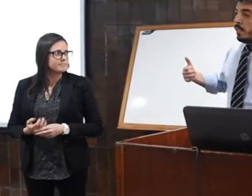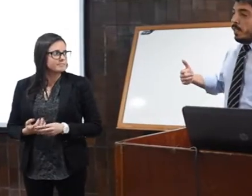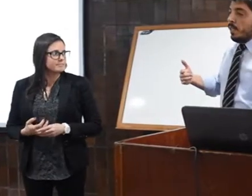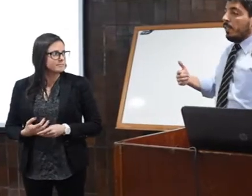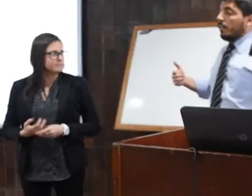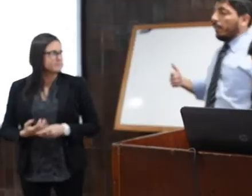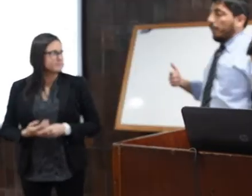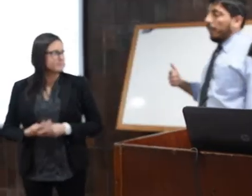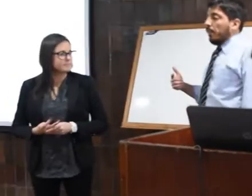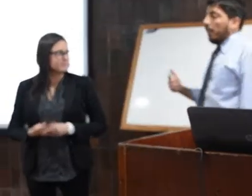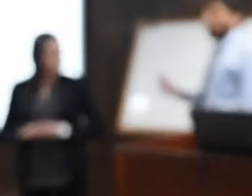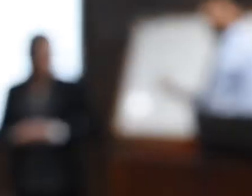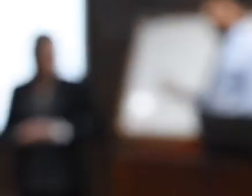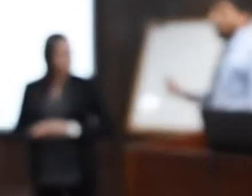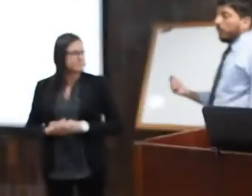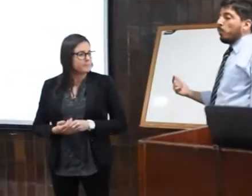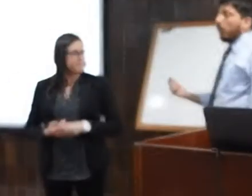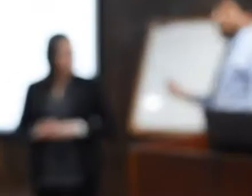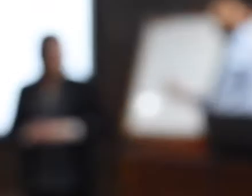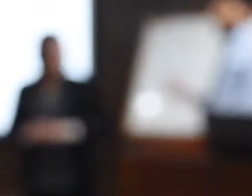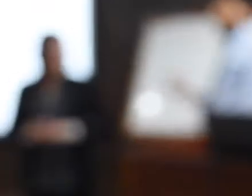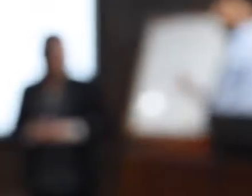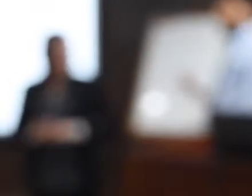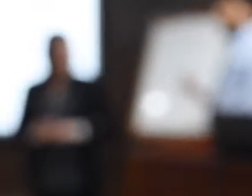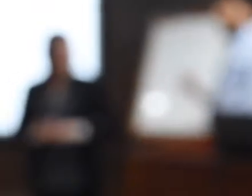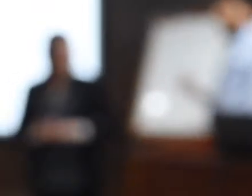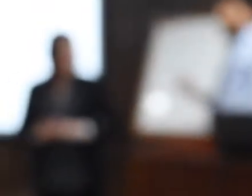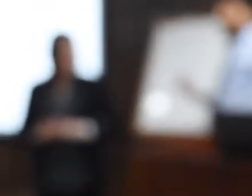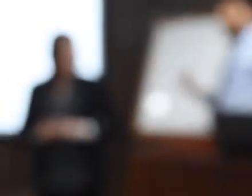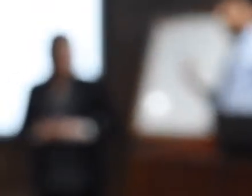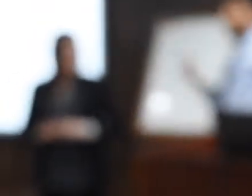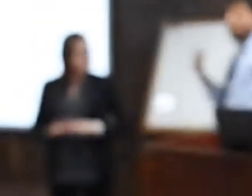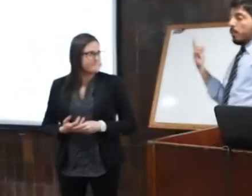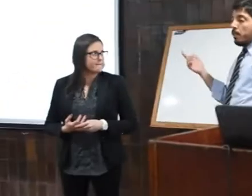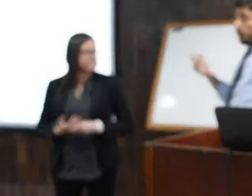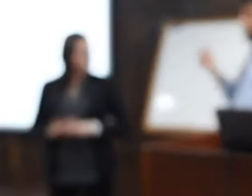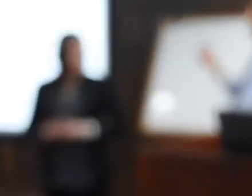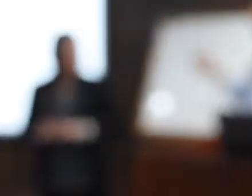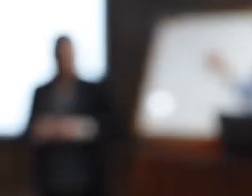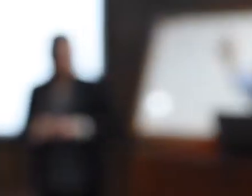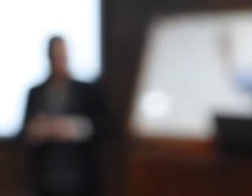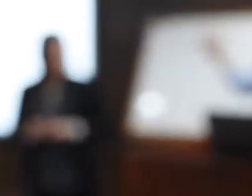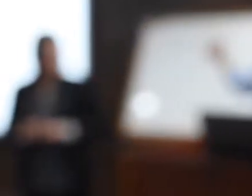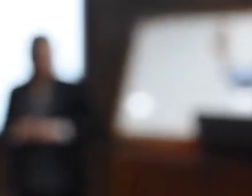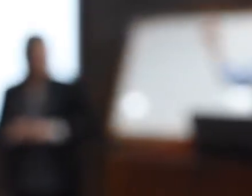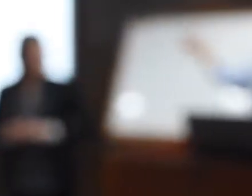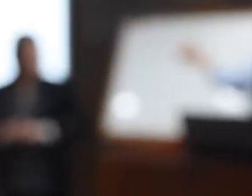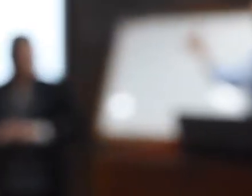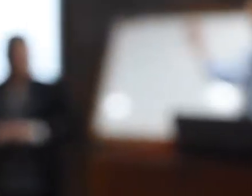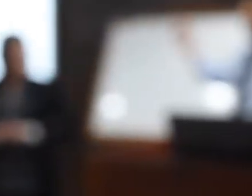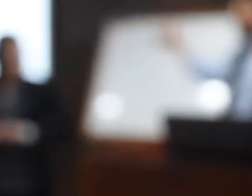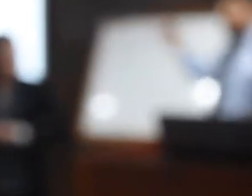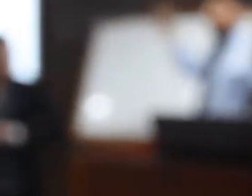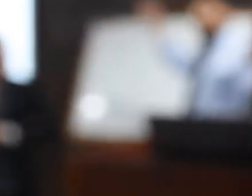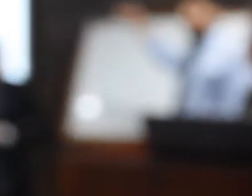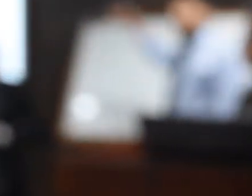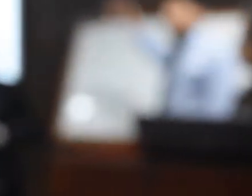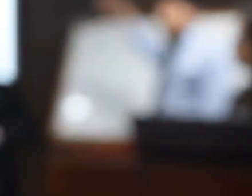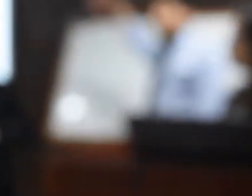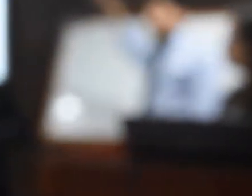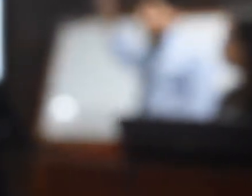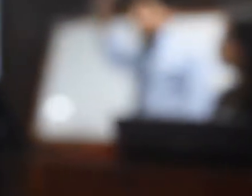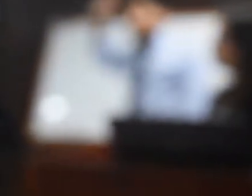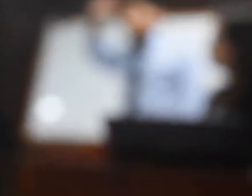presa y sus estrellas las empresas y los dueños de nuestras